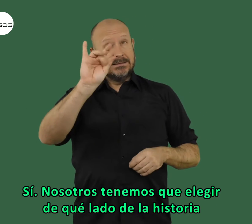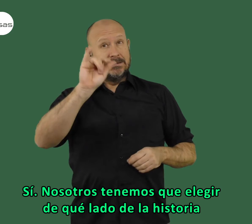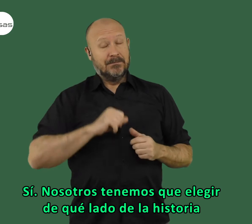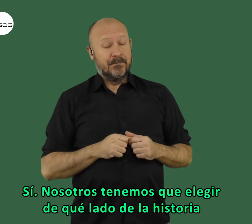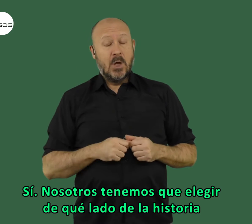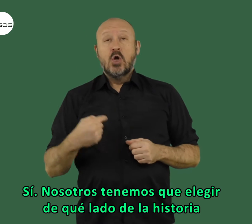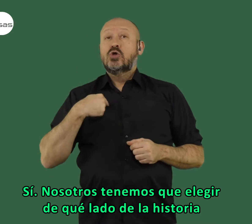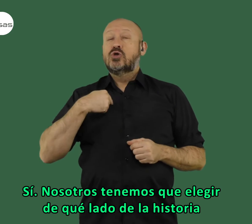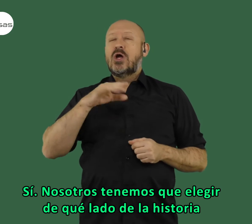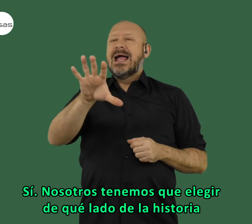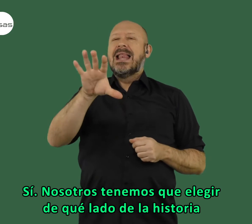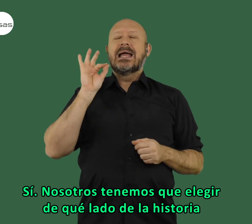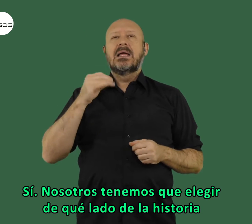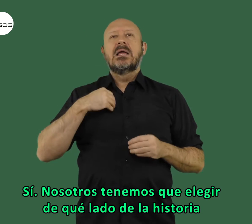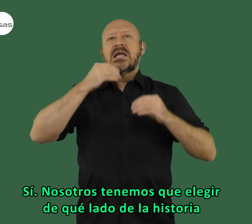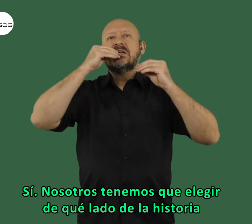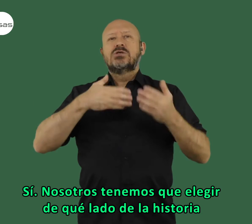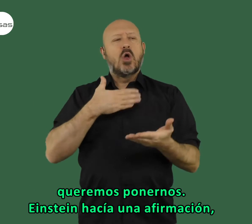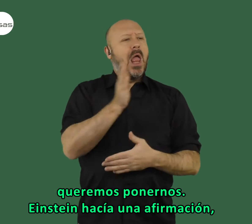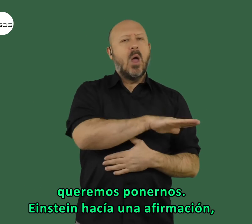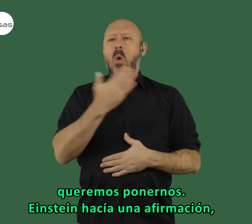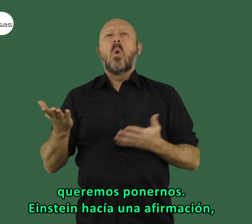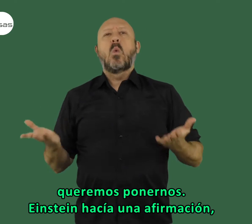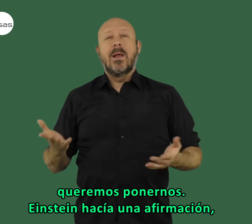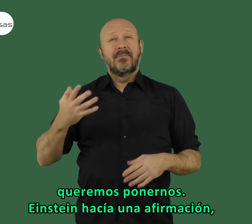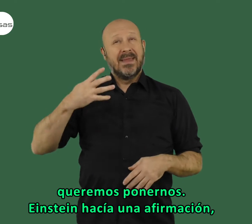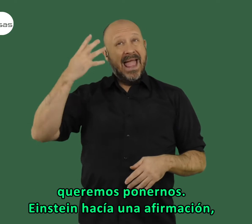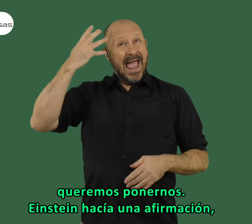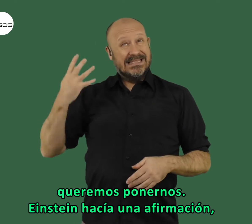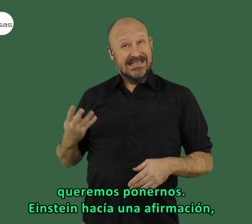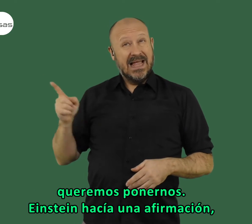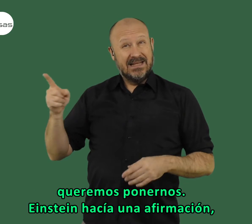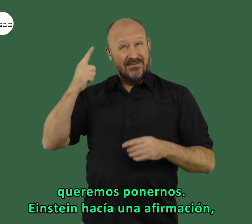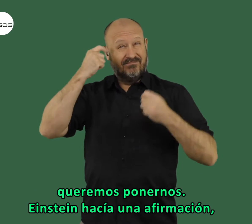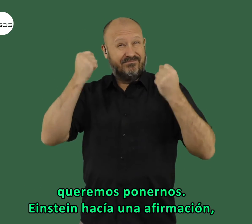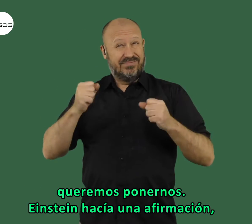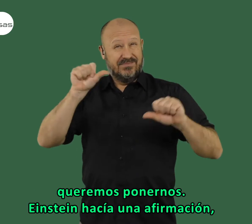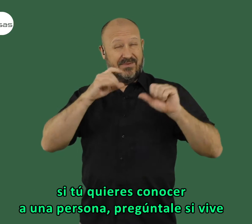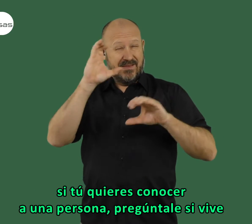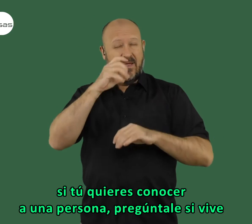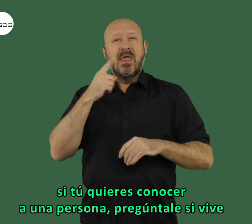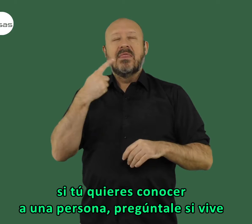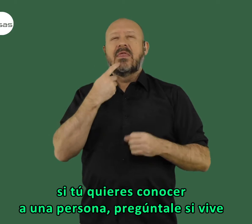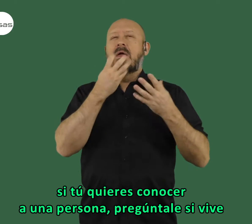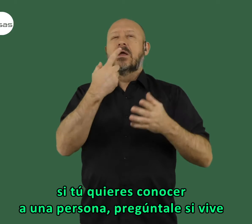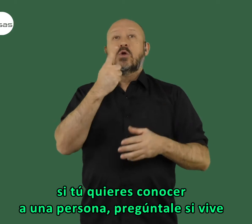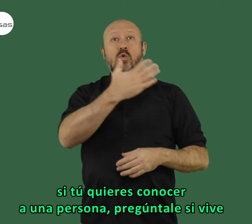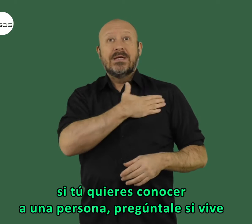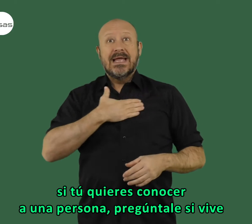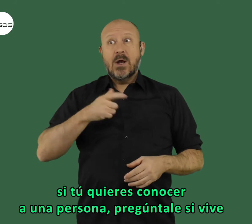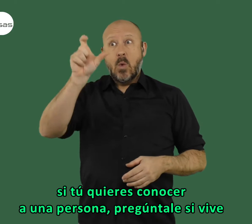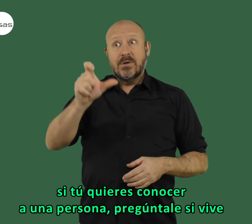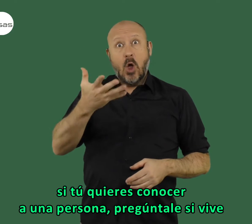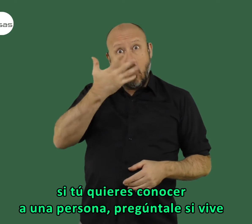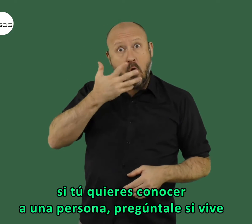Sí. Nosotros tenemos que elegir de qué lado de la historia queremos ponernos. Einstein tiene una afirmación y es, si tú